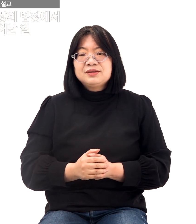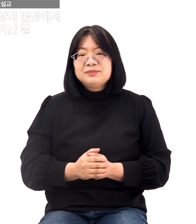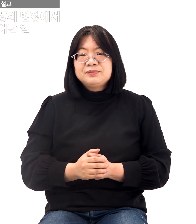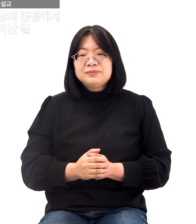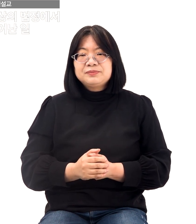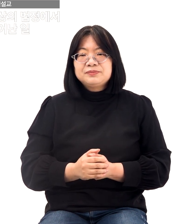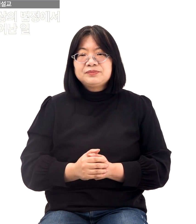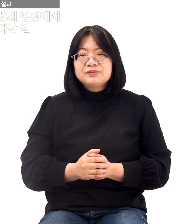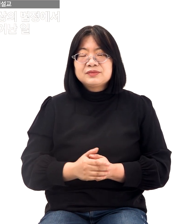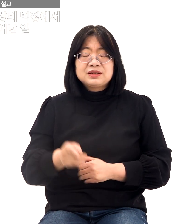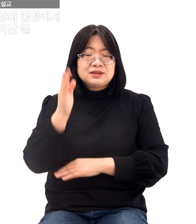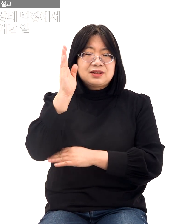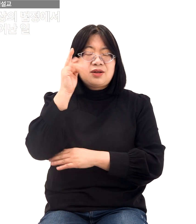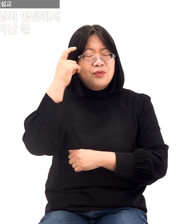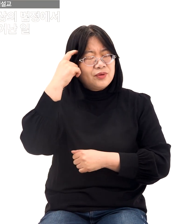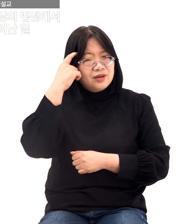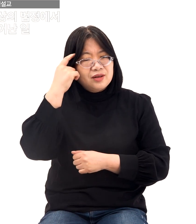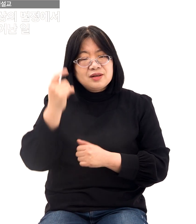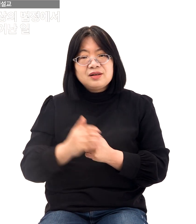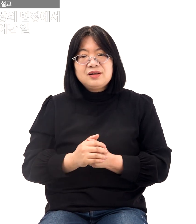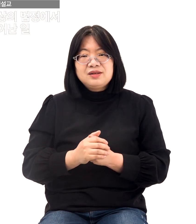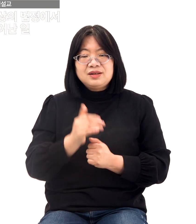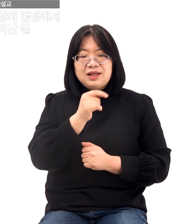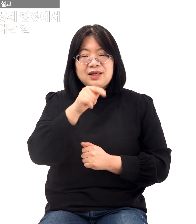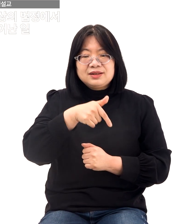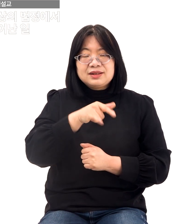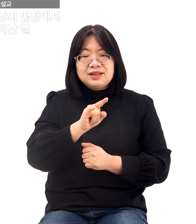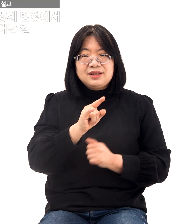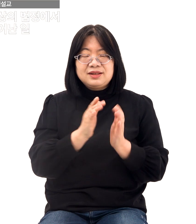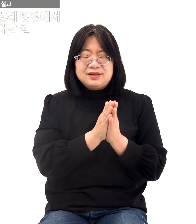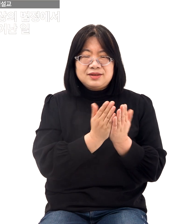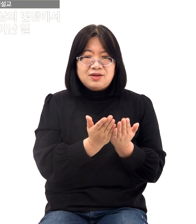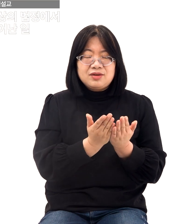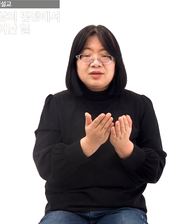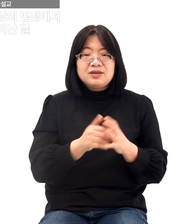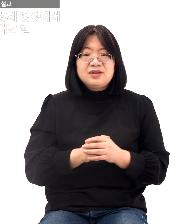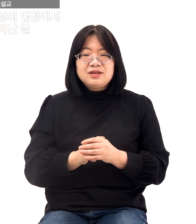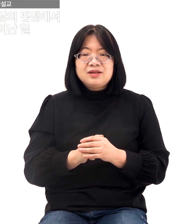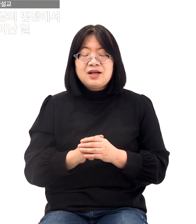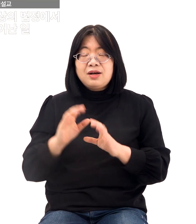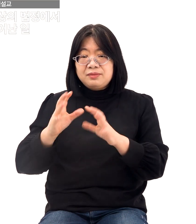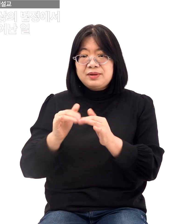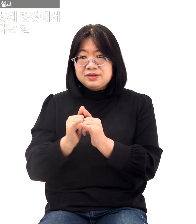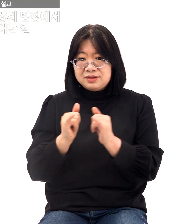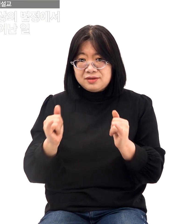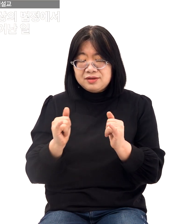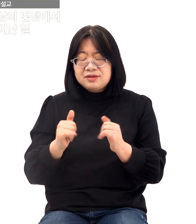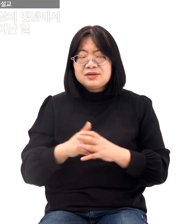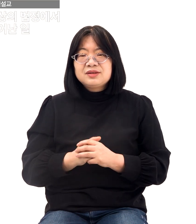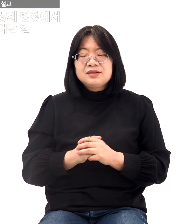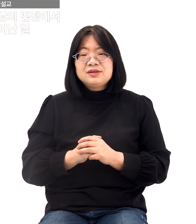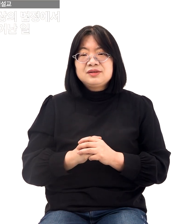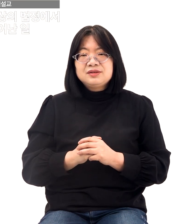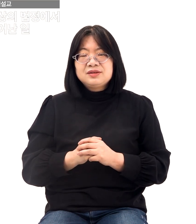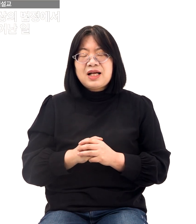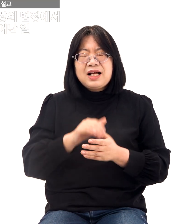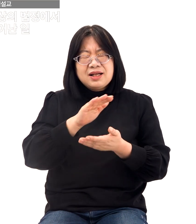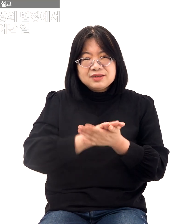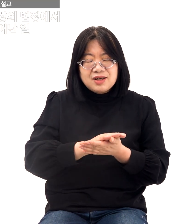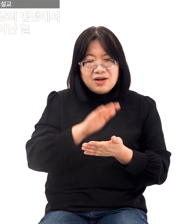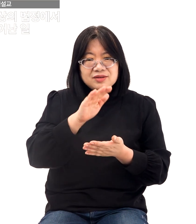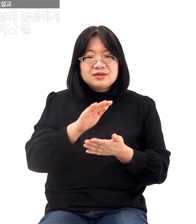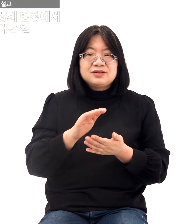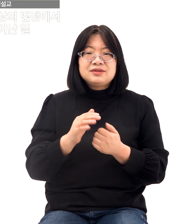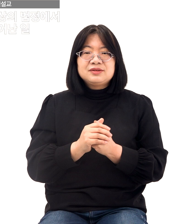그러면 이 얘기를 왜 했을까요? 학개서에서 자, 지금 이 백성들이 그 뜨거운